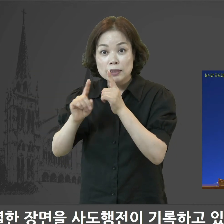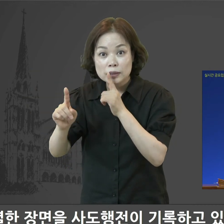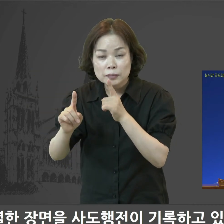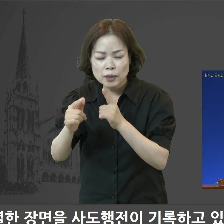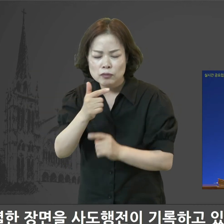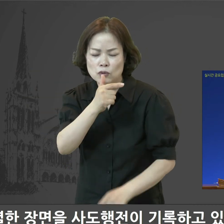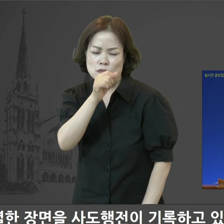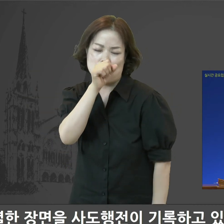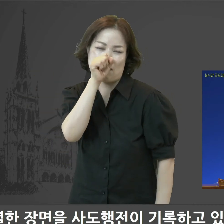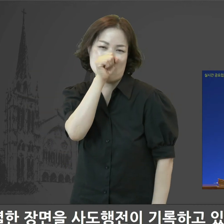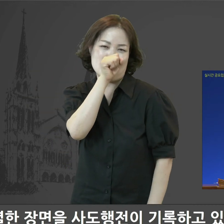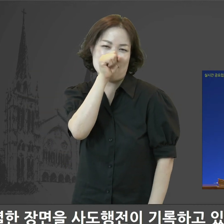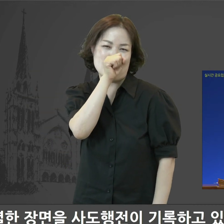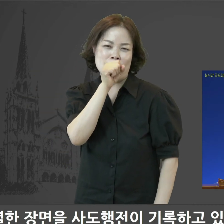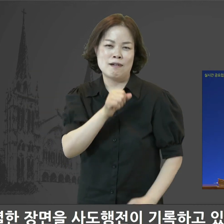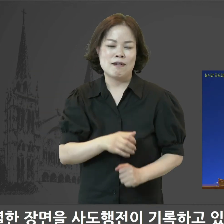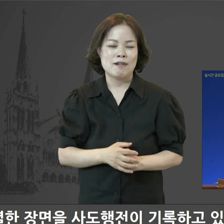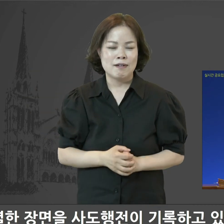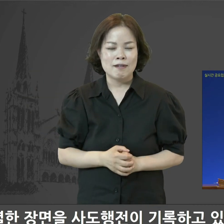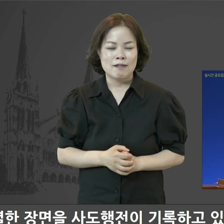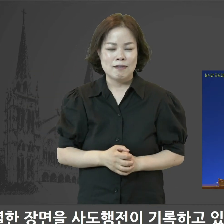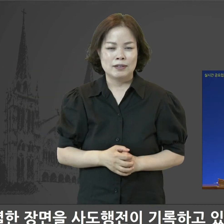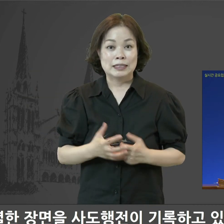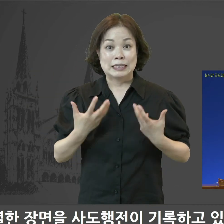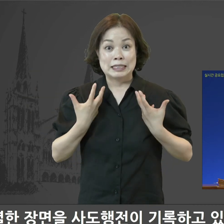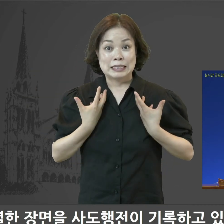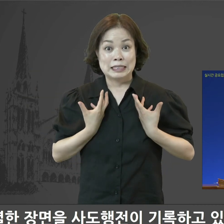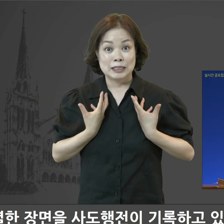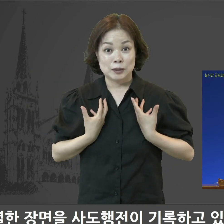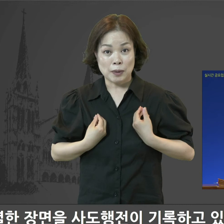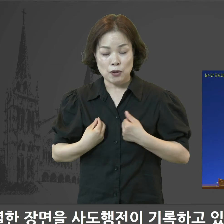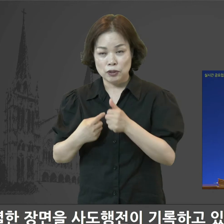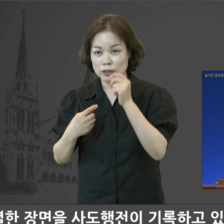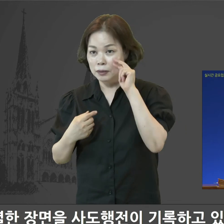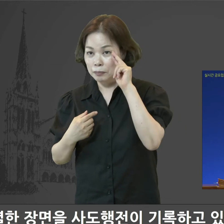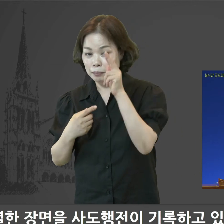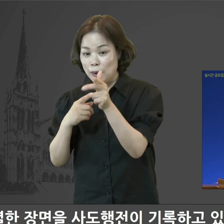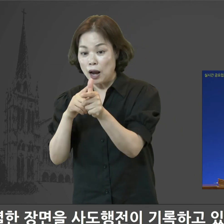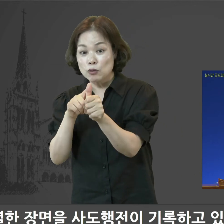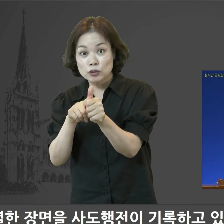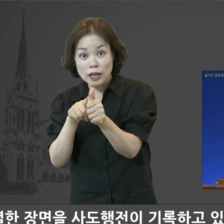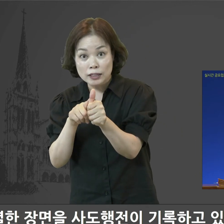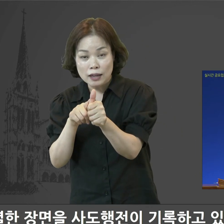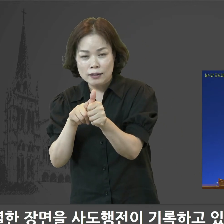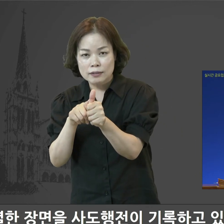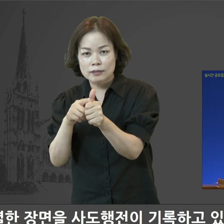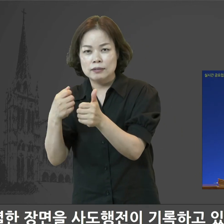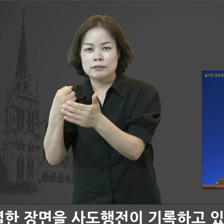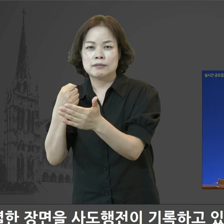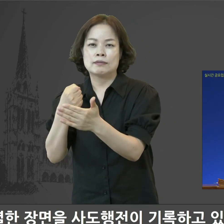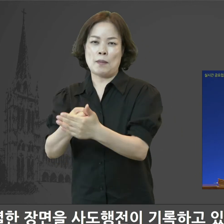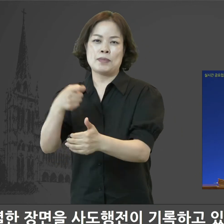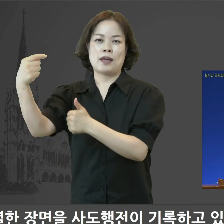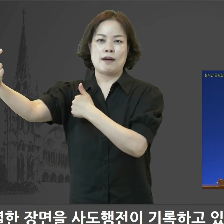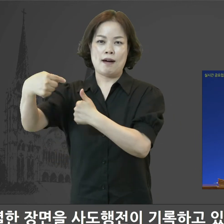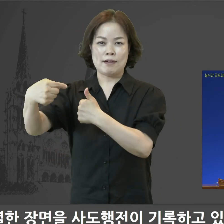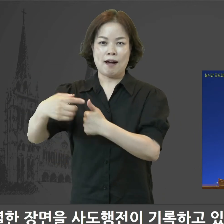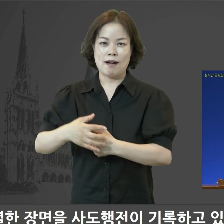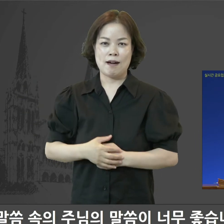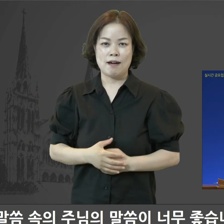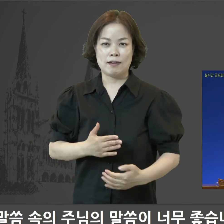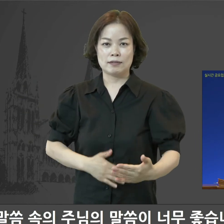너무 좋습니다. 실망하고 있는 바울에게 담대하라,